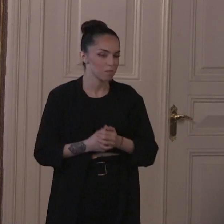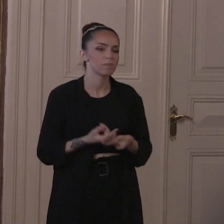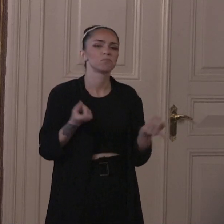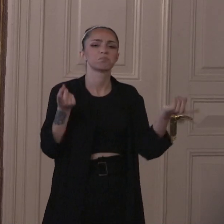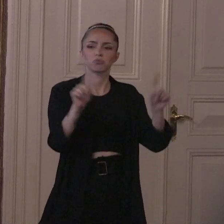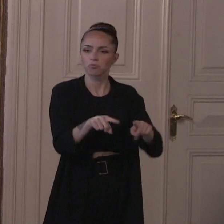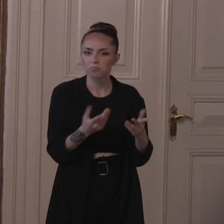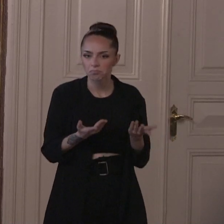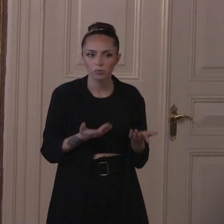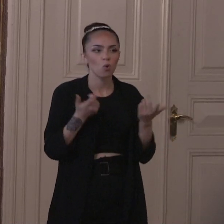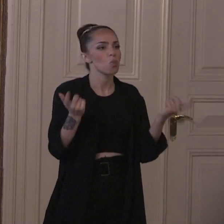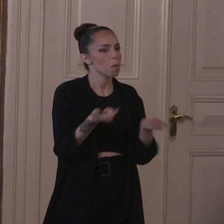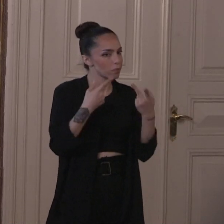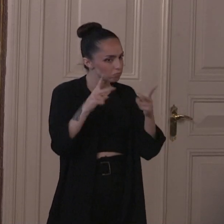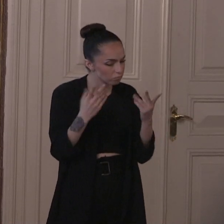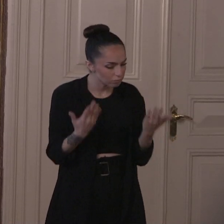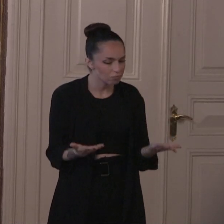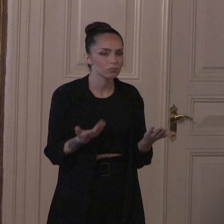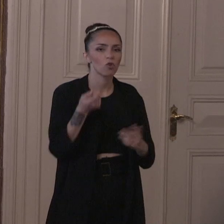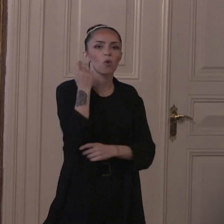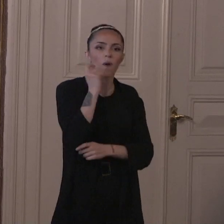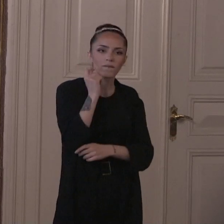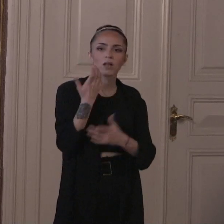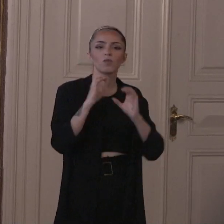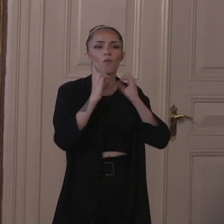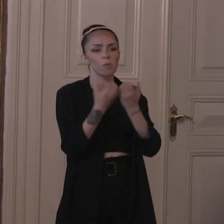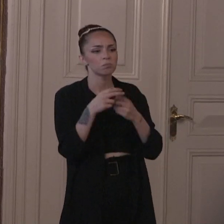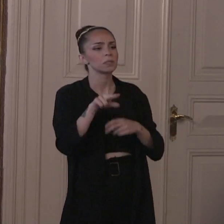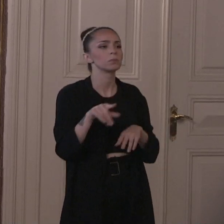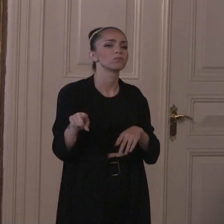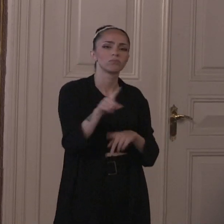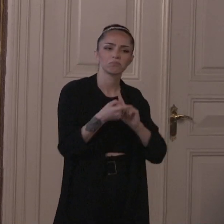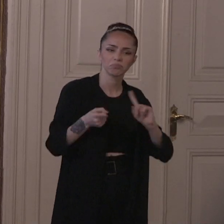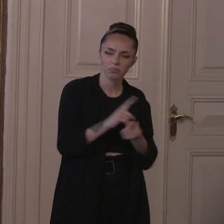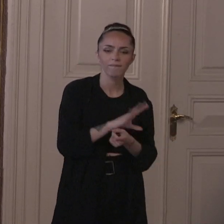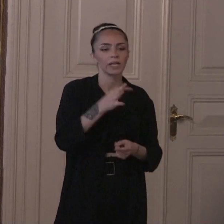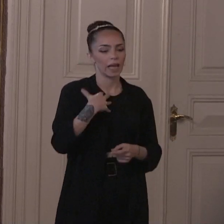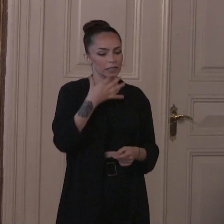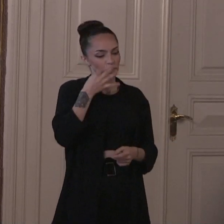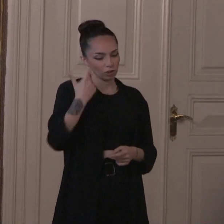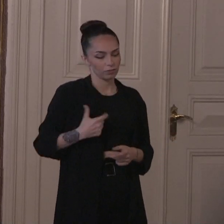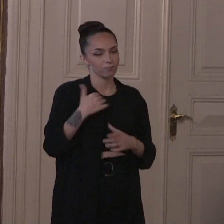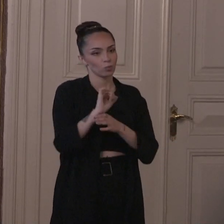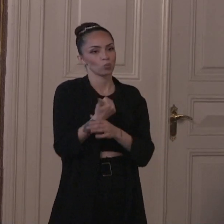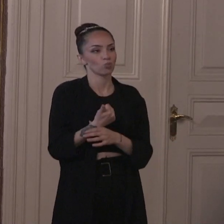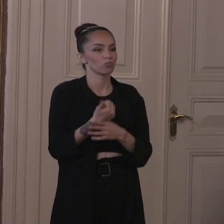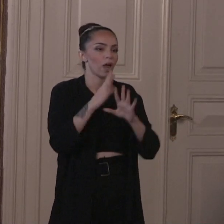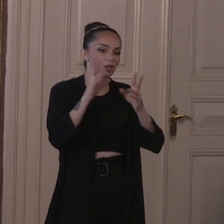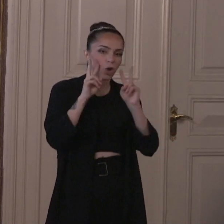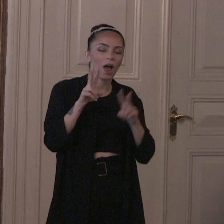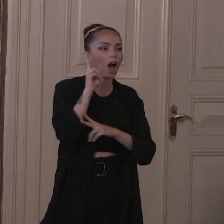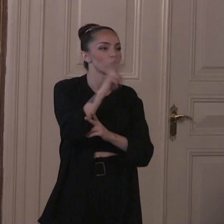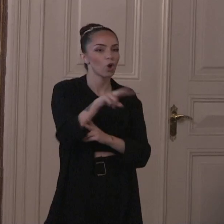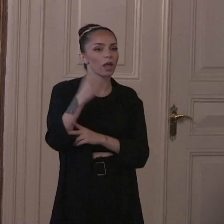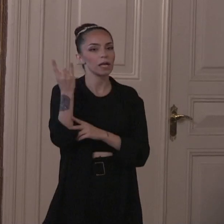buluşma, efendim toplantı yapma, konferans, panel gerçekleştirme veya işte kişisel becerilerse girebilecekleri atölyeleri